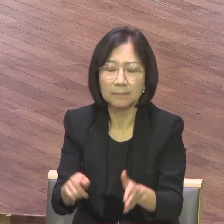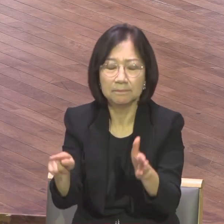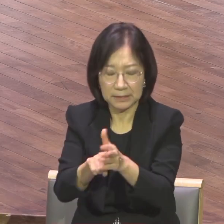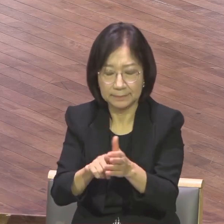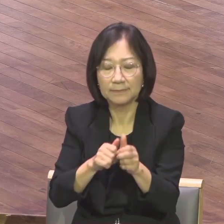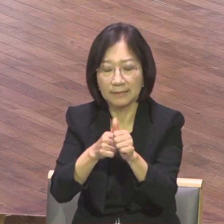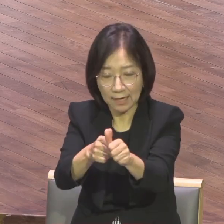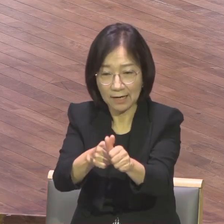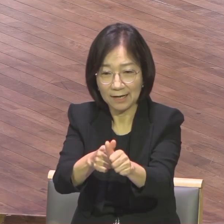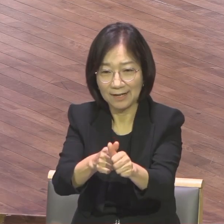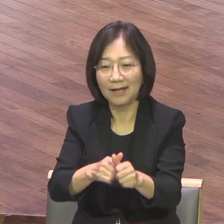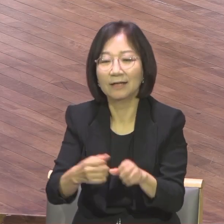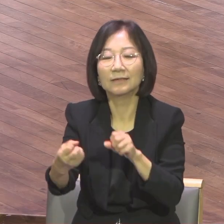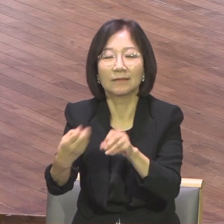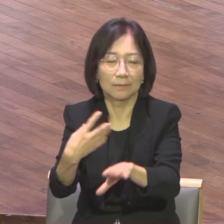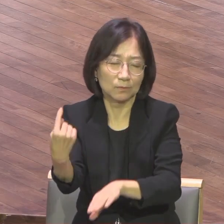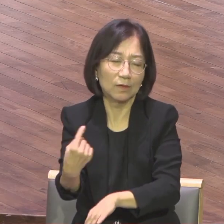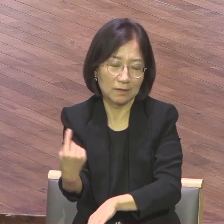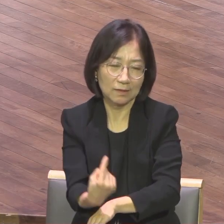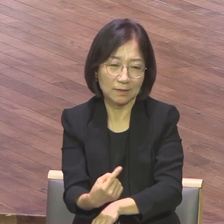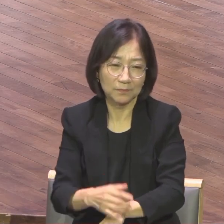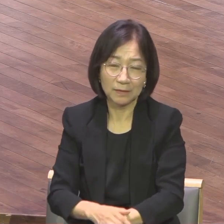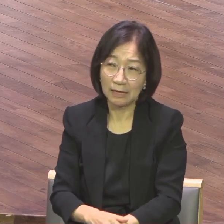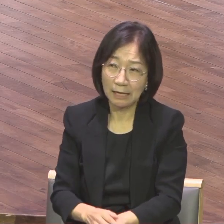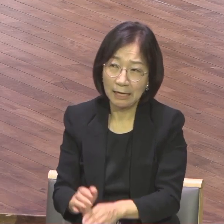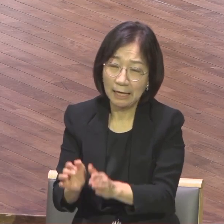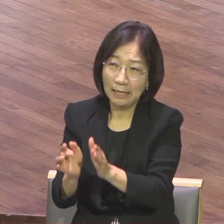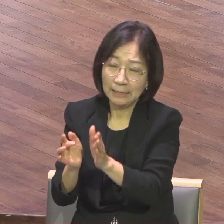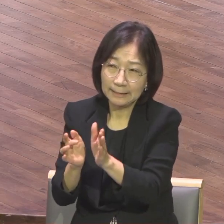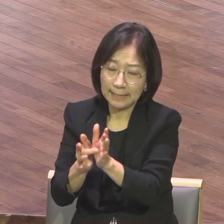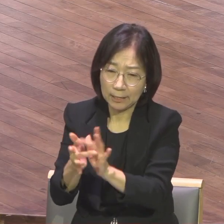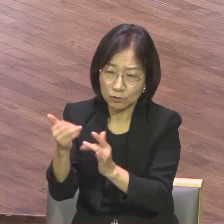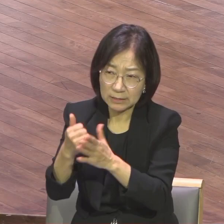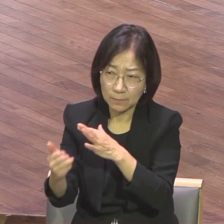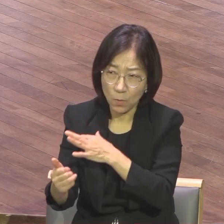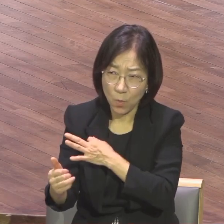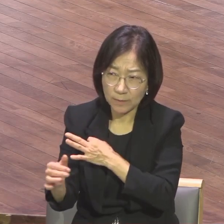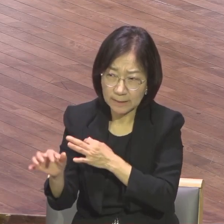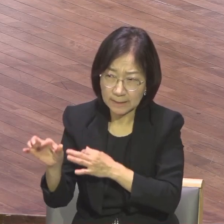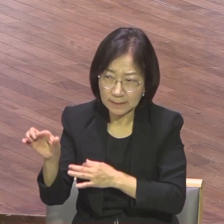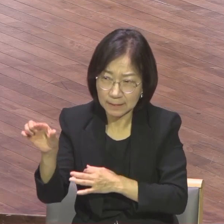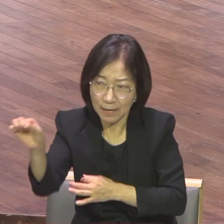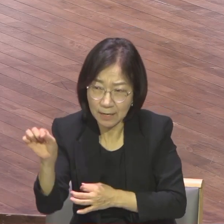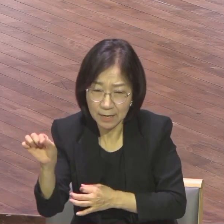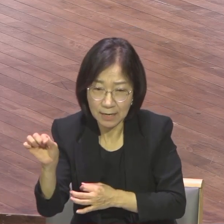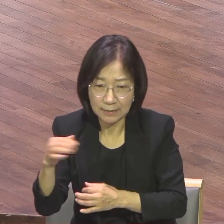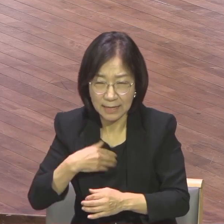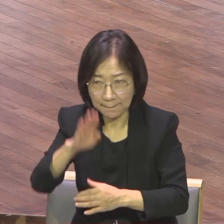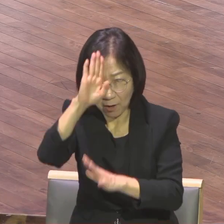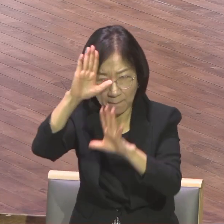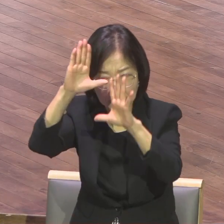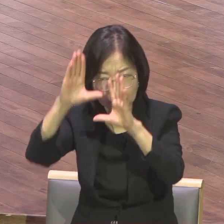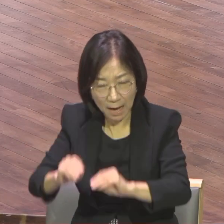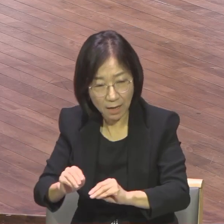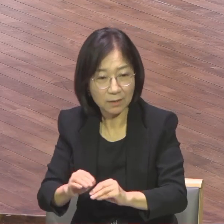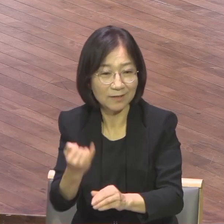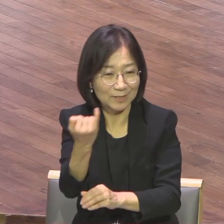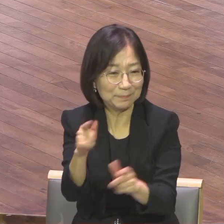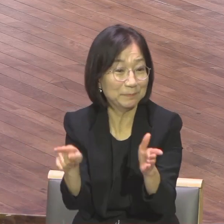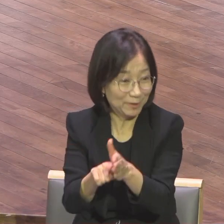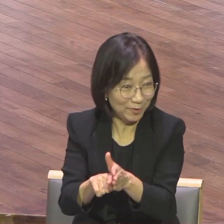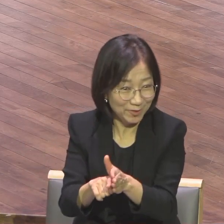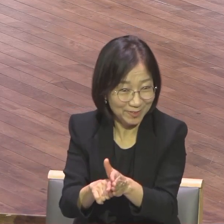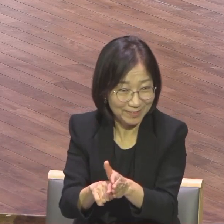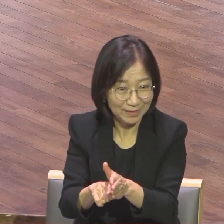믿음대로 될지어다. 예수님 저 옷자락만 만져도 내 이 혈루증이 치유될 것이다. 누가